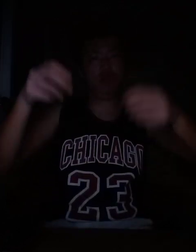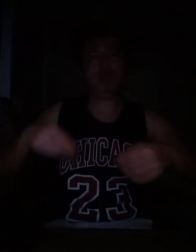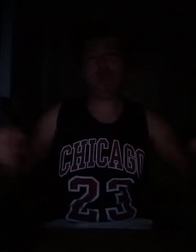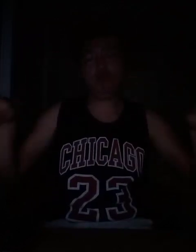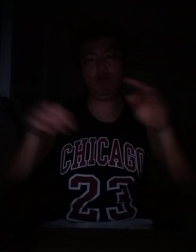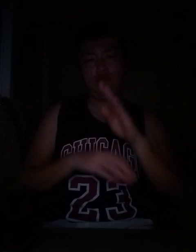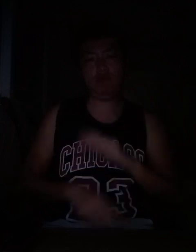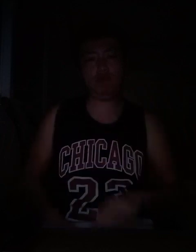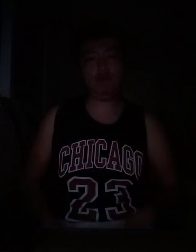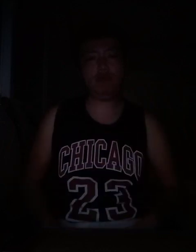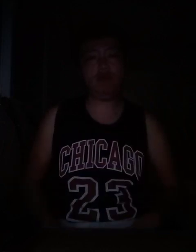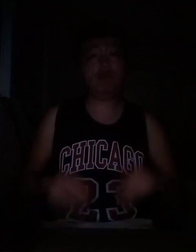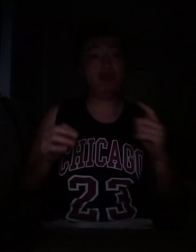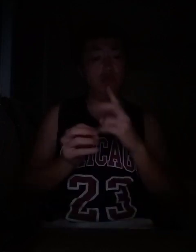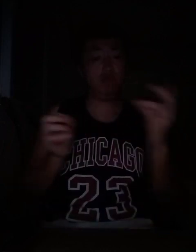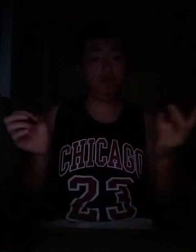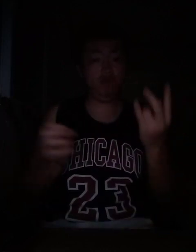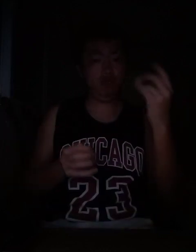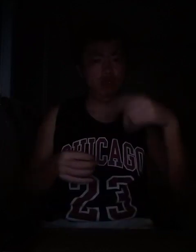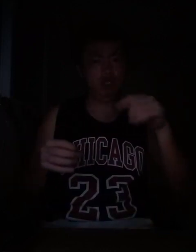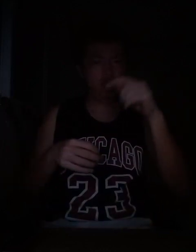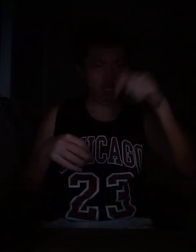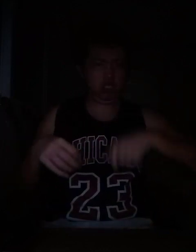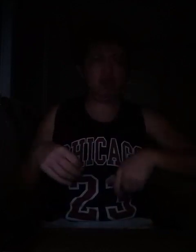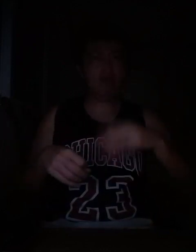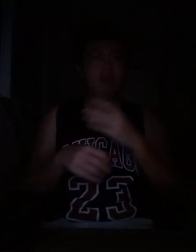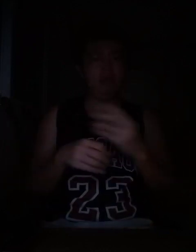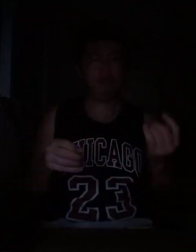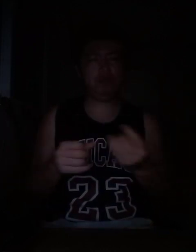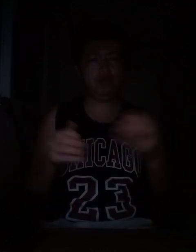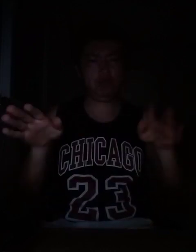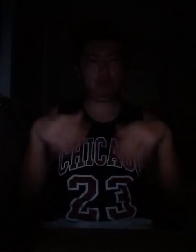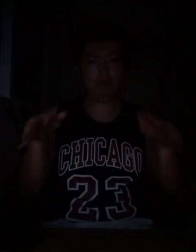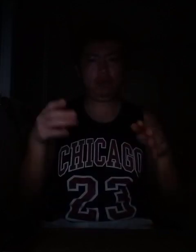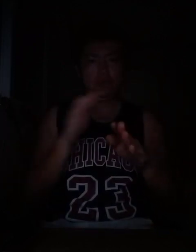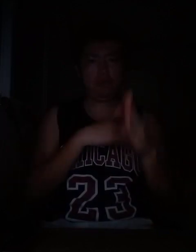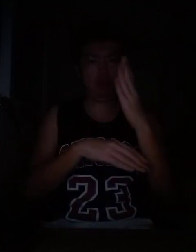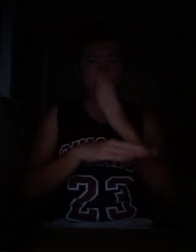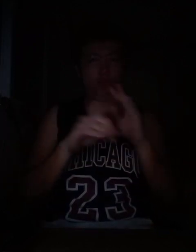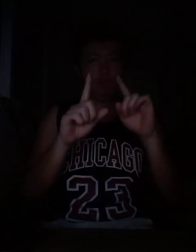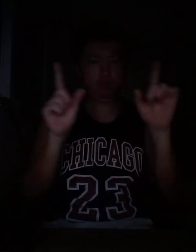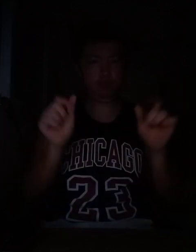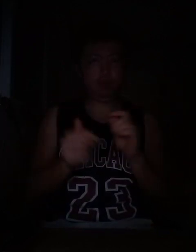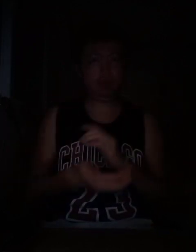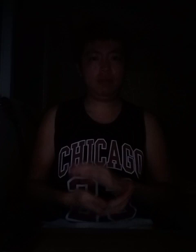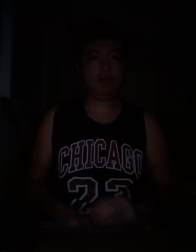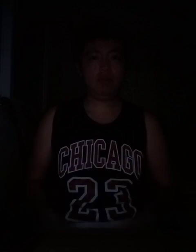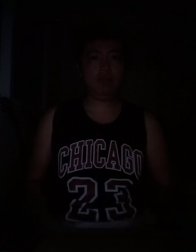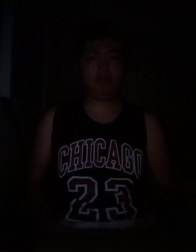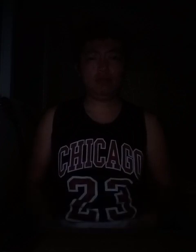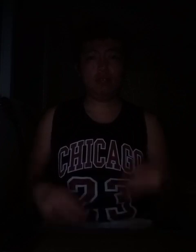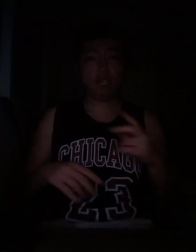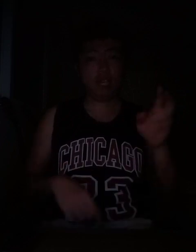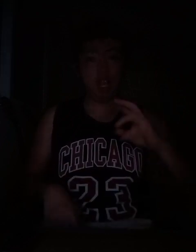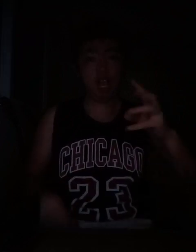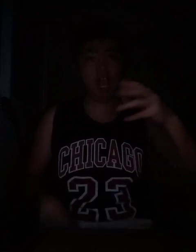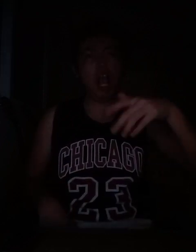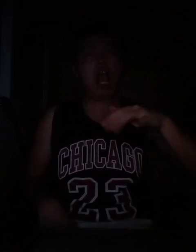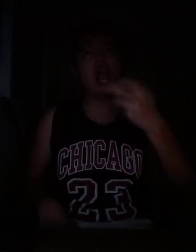하면 과수농가에선 낙과 피해를 막기 위해 방풍막을 설치했습니다. 행정안전부는 태풍 카눈 북상에